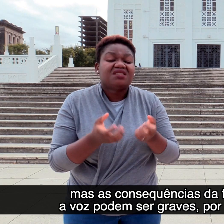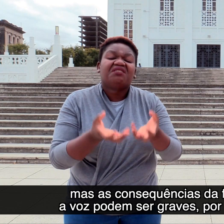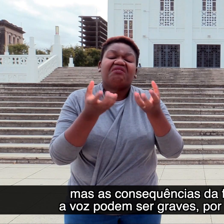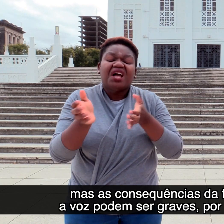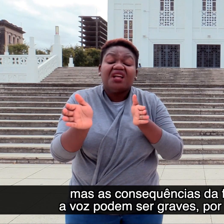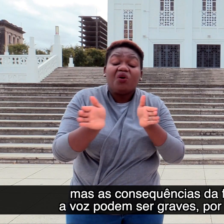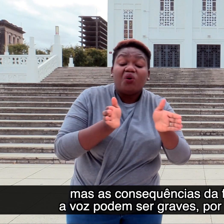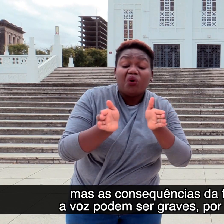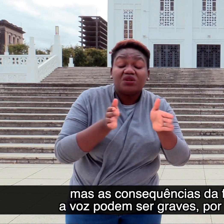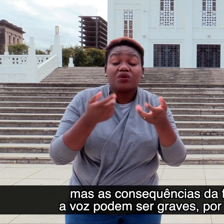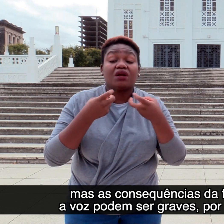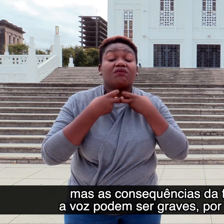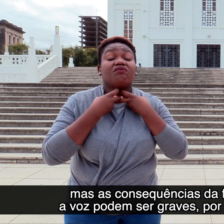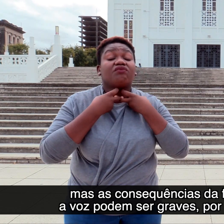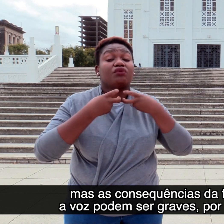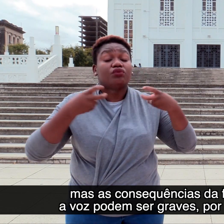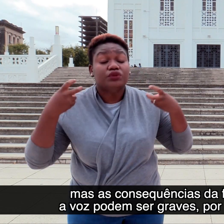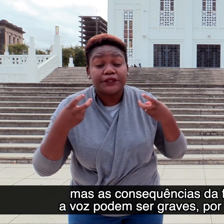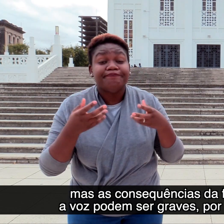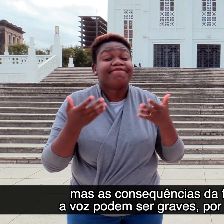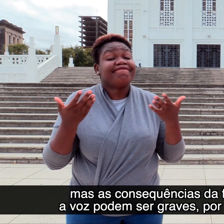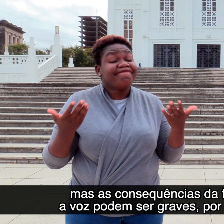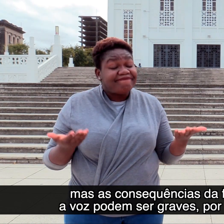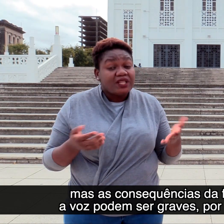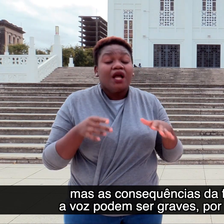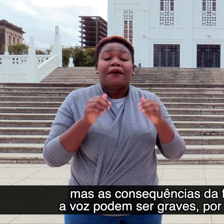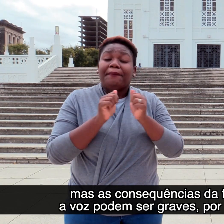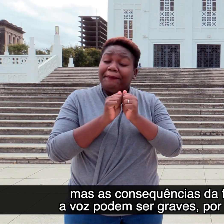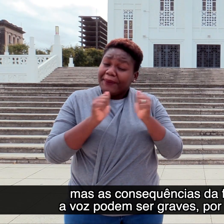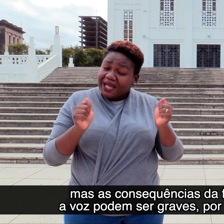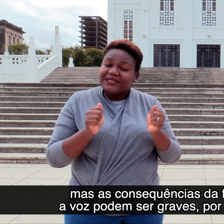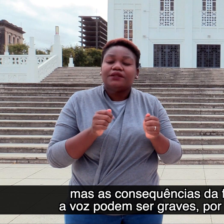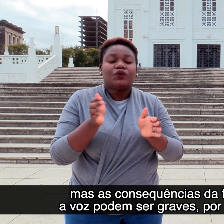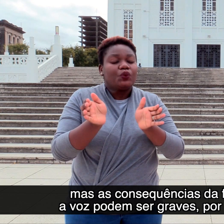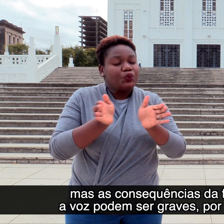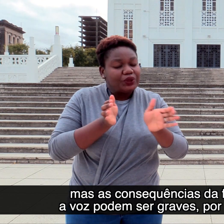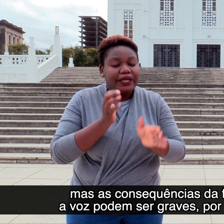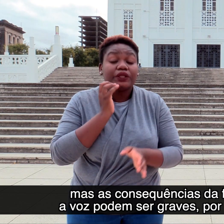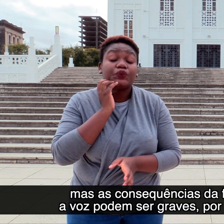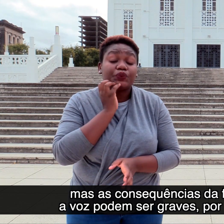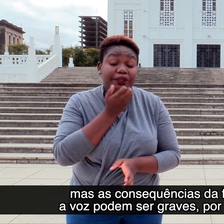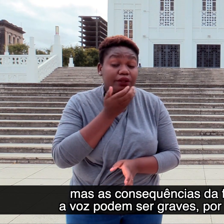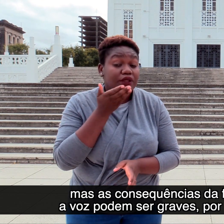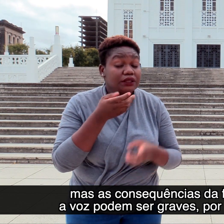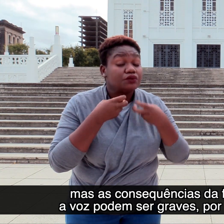com a voz podem ser graves. Por isso, cuide da sua voz.